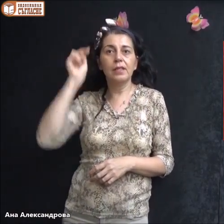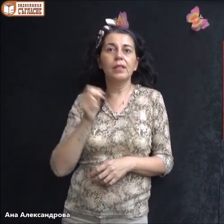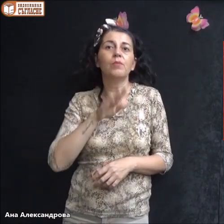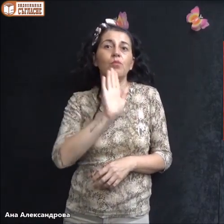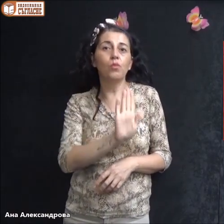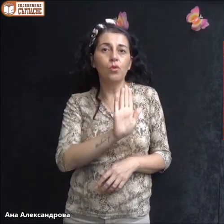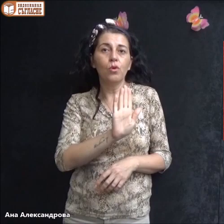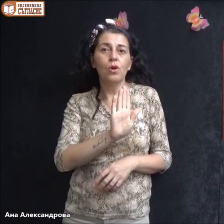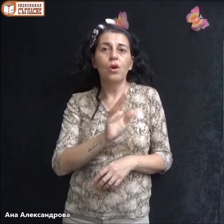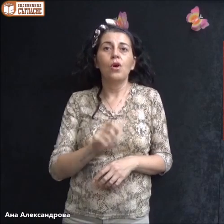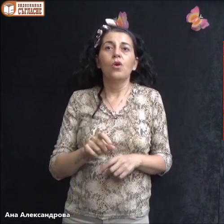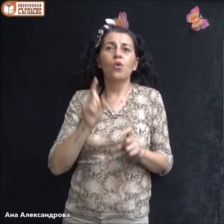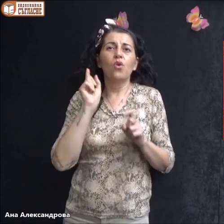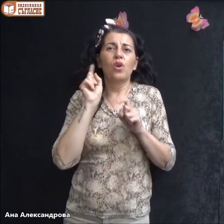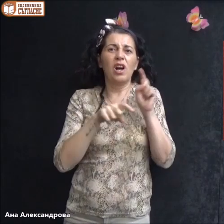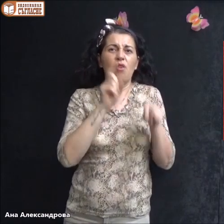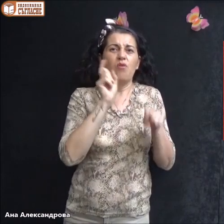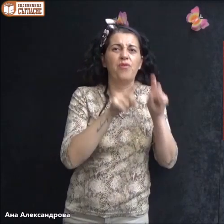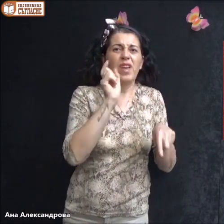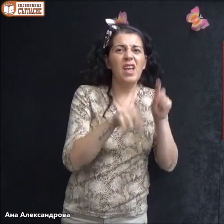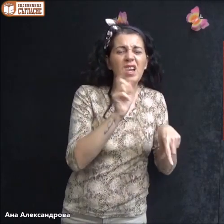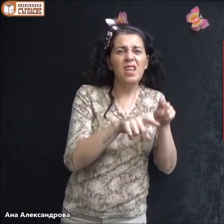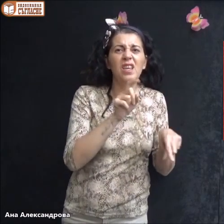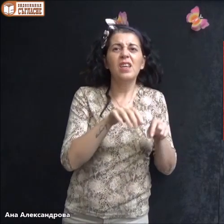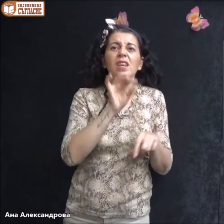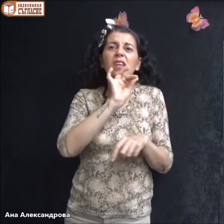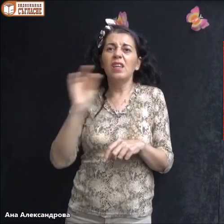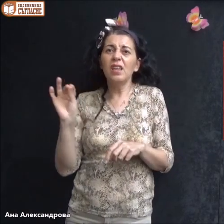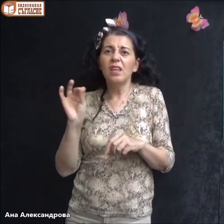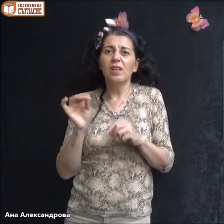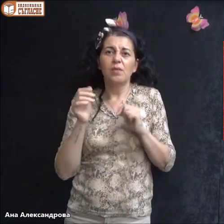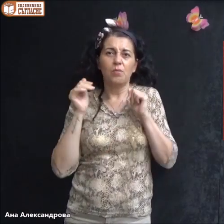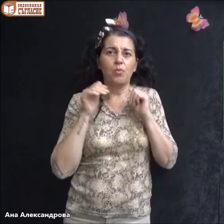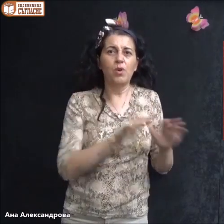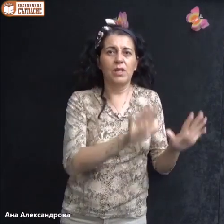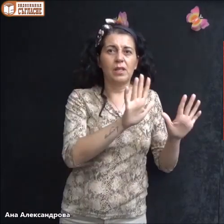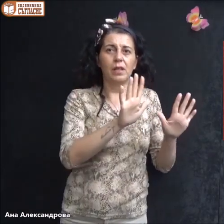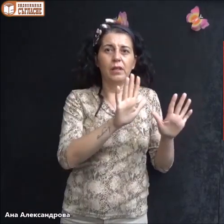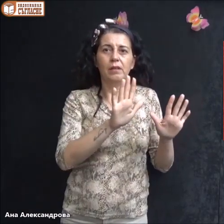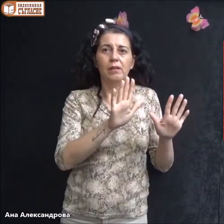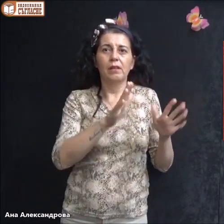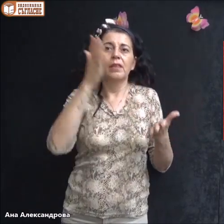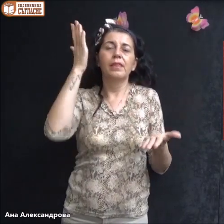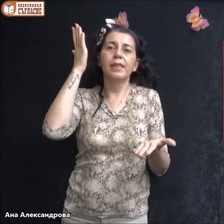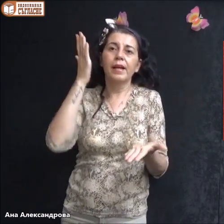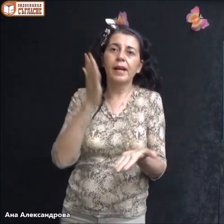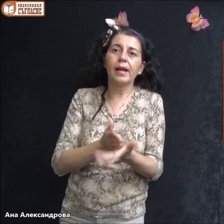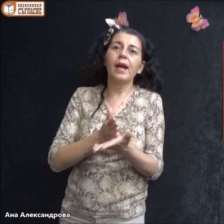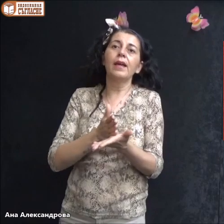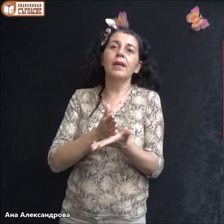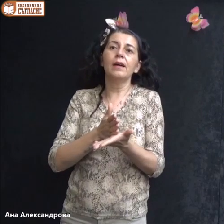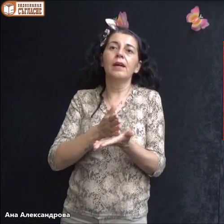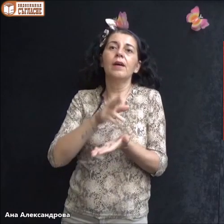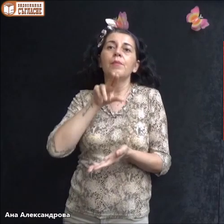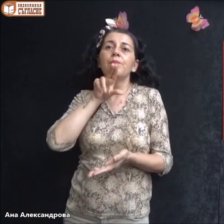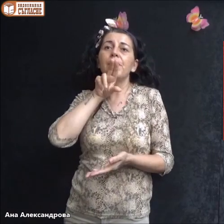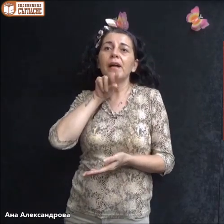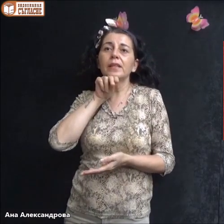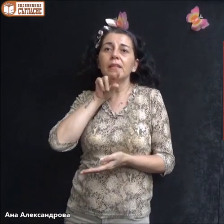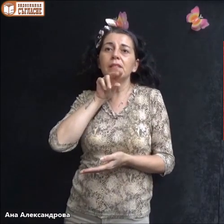сестрите му го кълвели и блъскали. Накрая